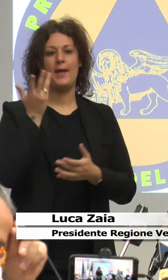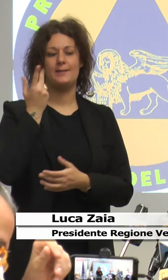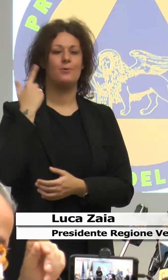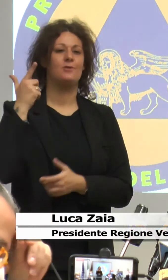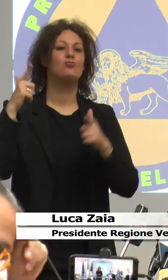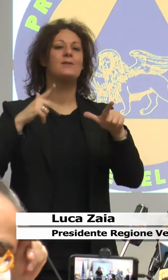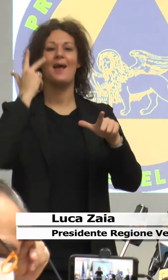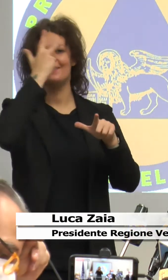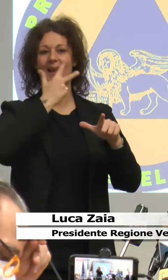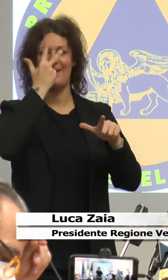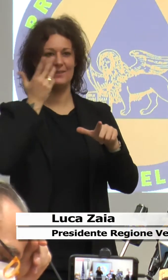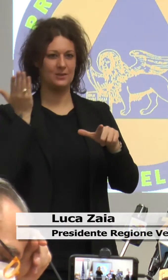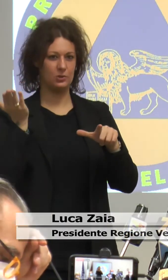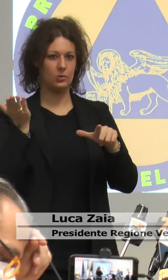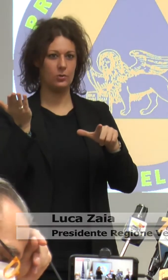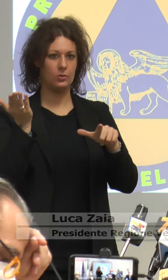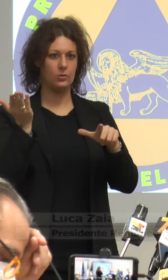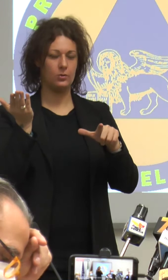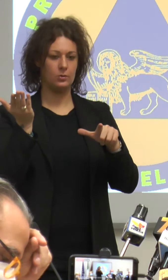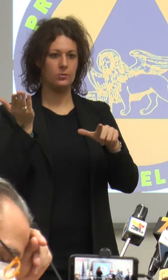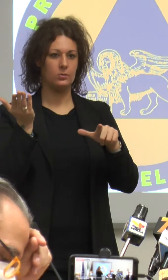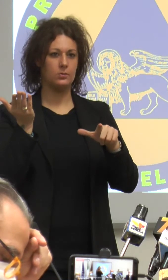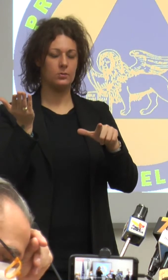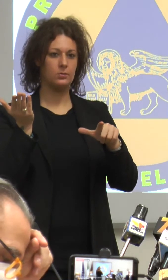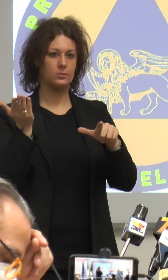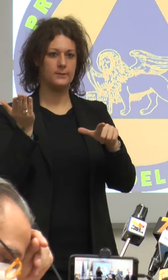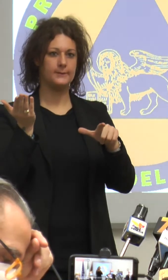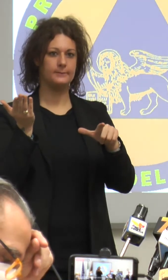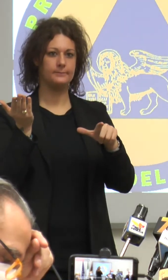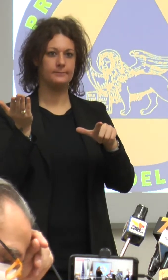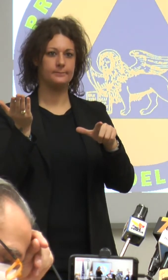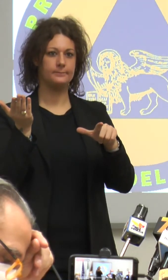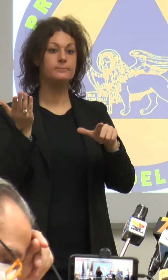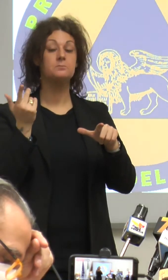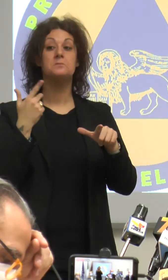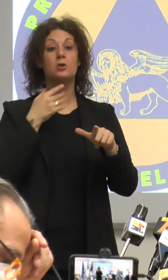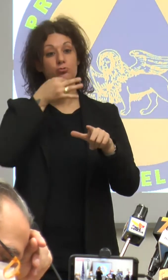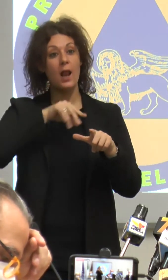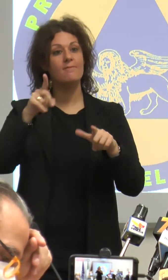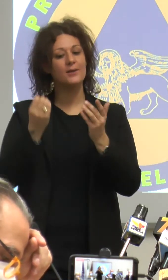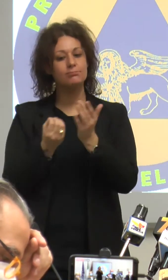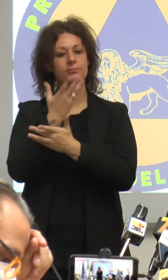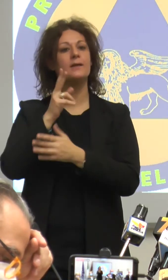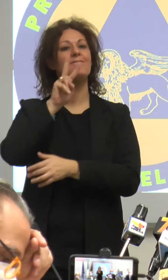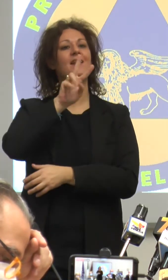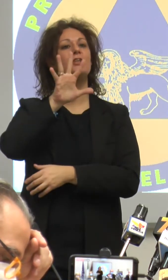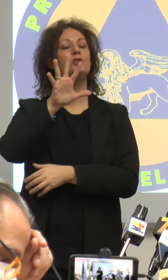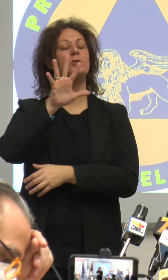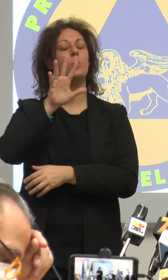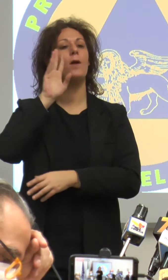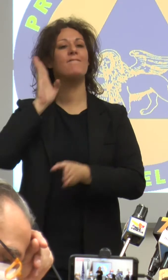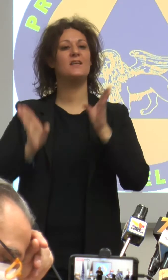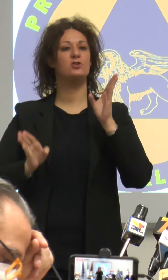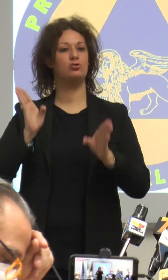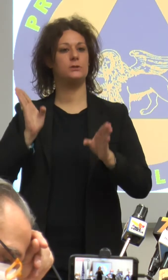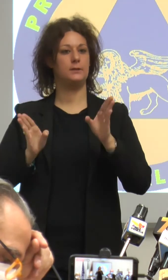Treviso è riuscita a schierare 25 vigili della Polizia Municipale, insomma